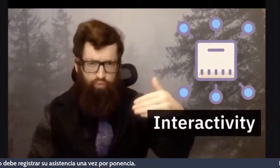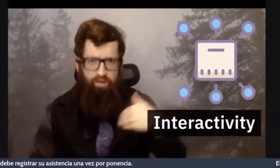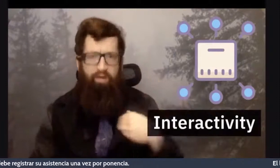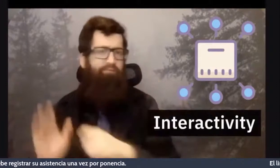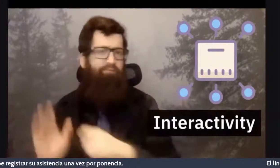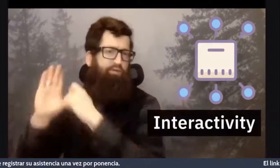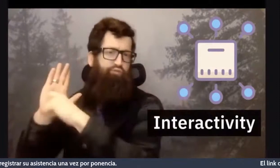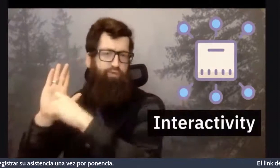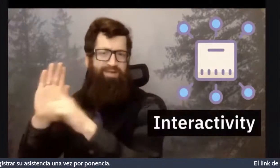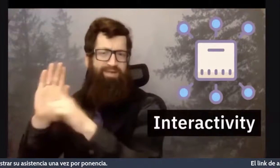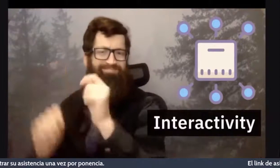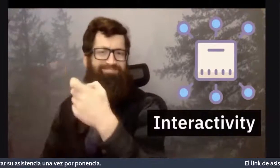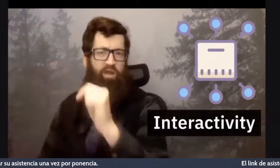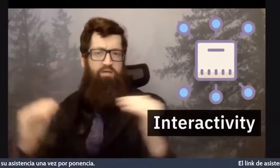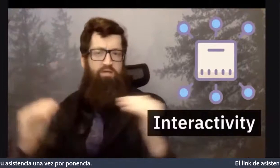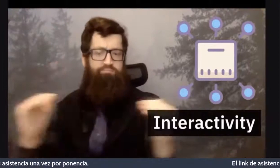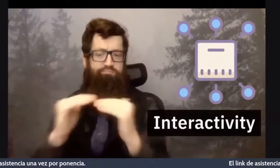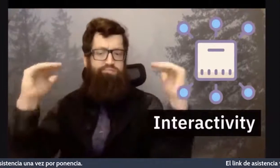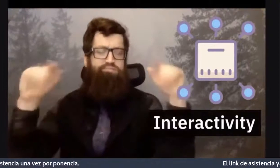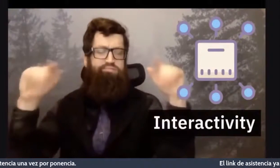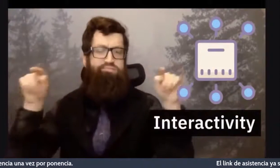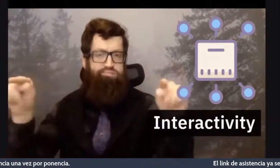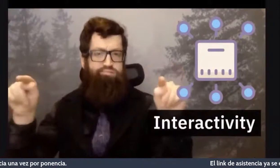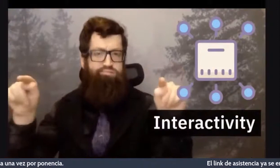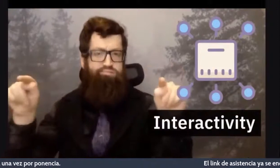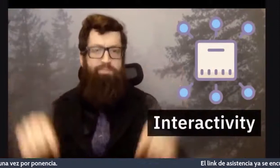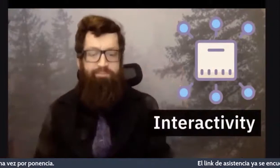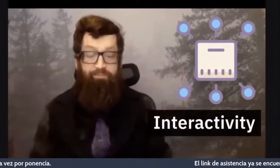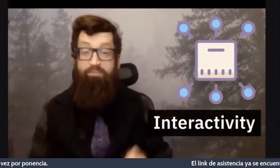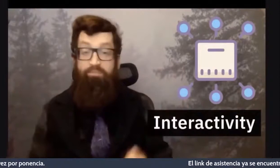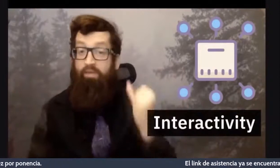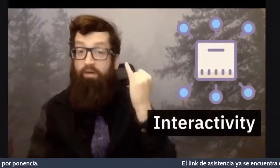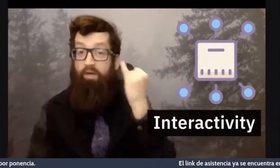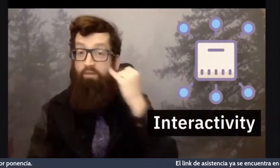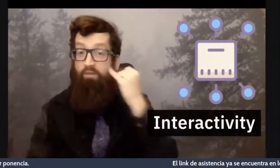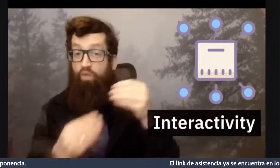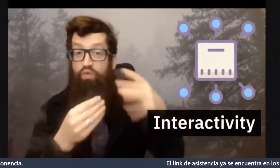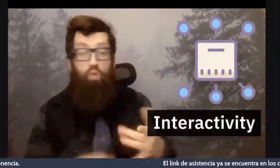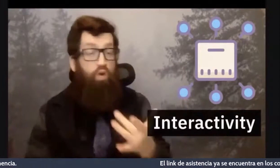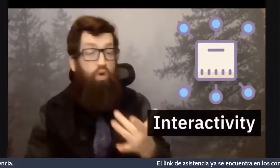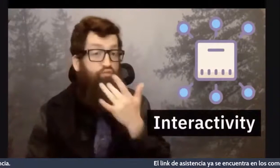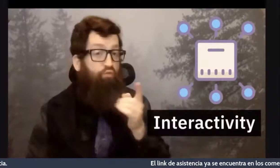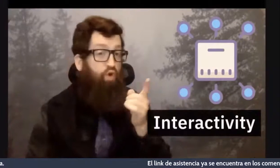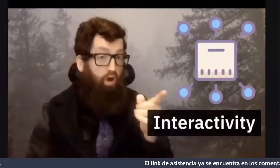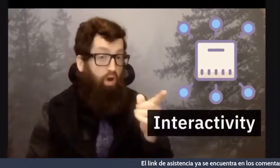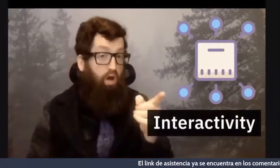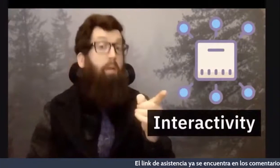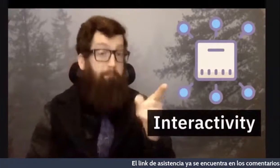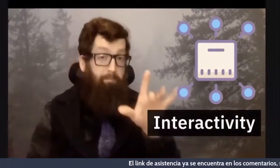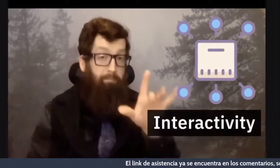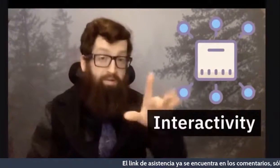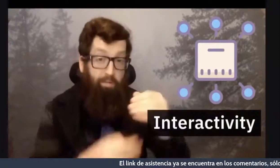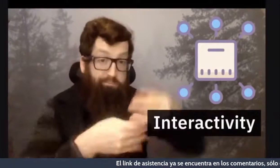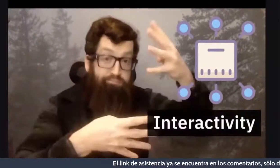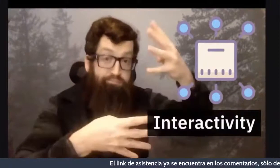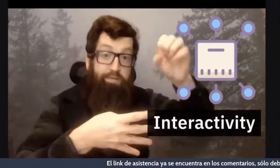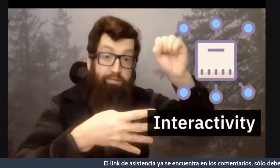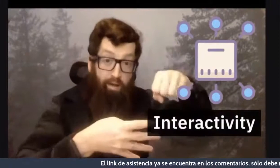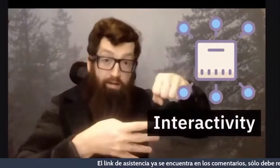embargo, el estudiante debe escoger algún idioma o ir de uno al otro. En cuanto a las